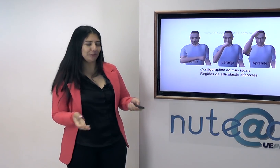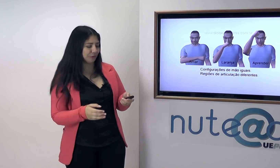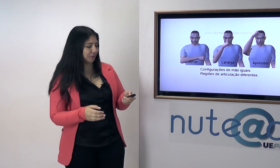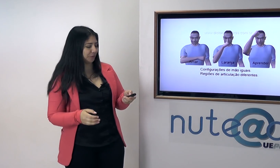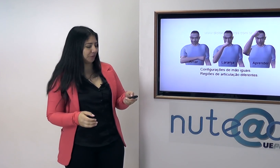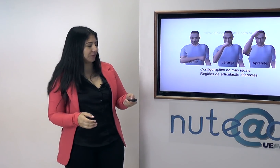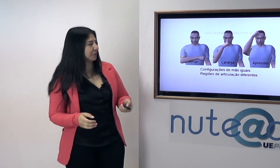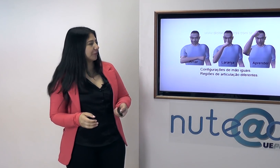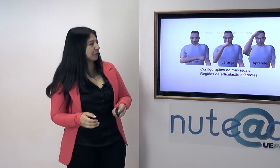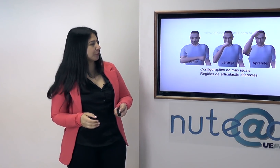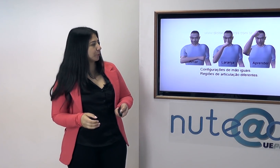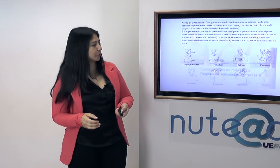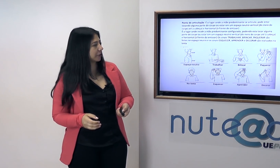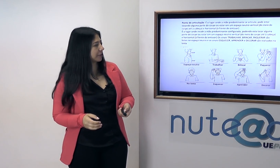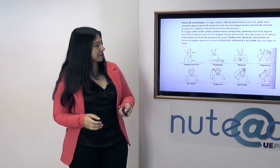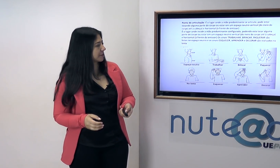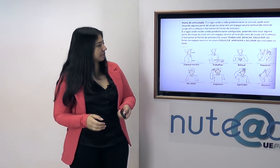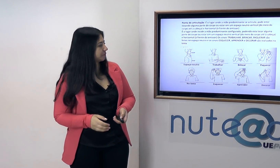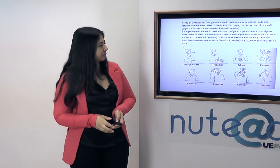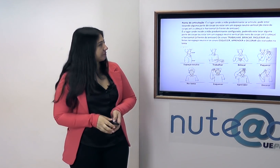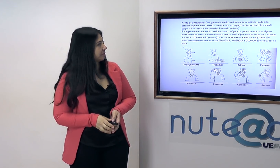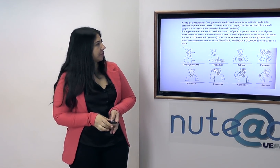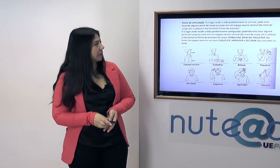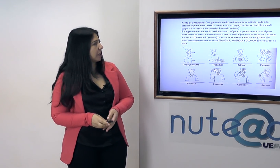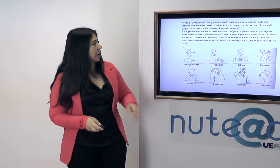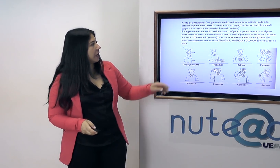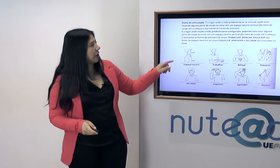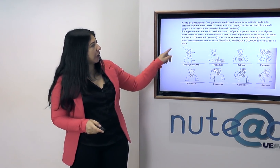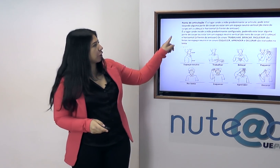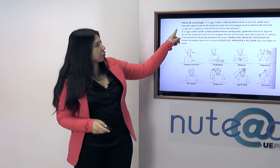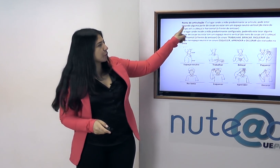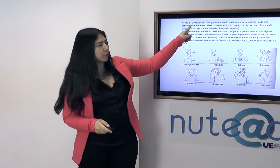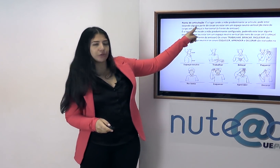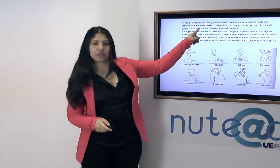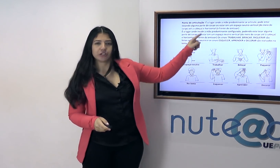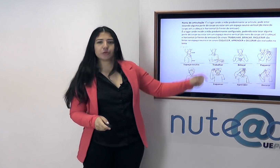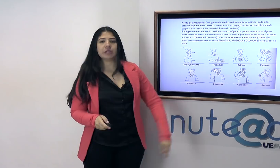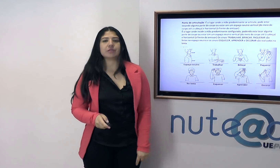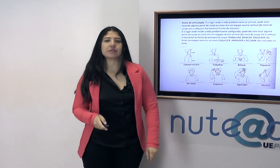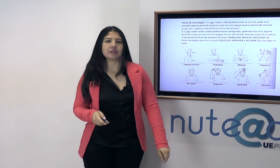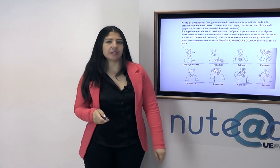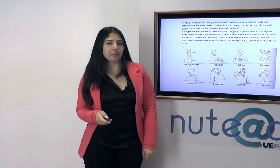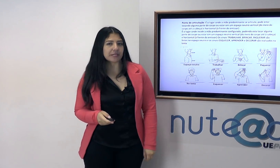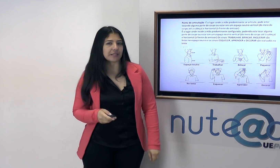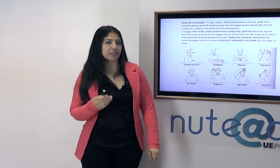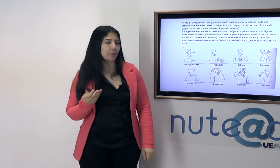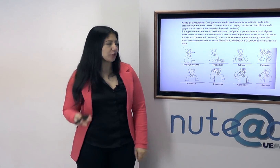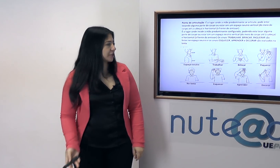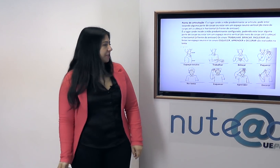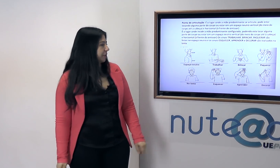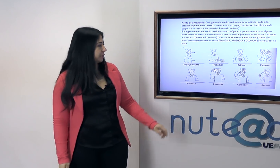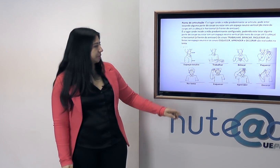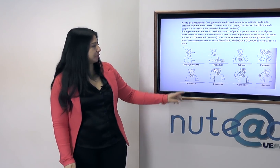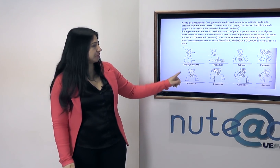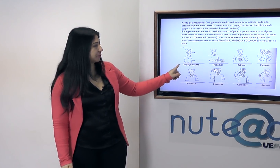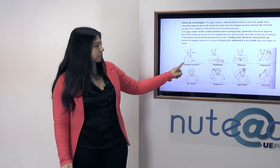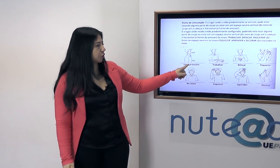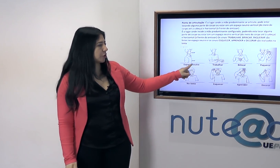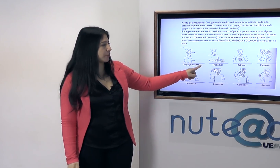do português. Agora, os pontos de articulações em Libras, eles podem ser no